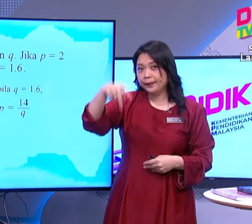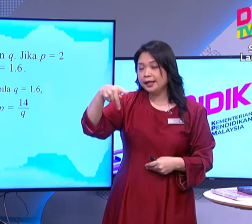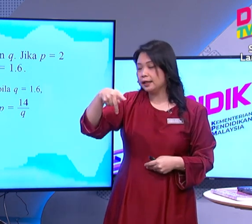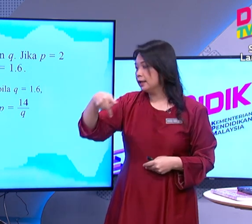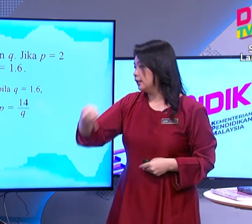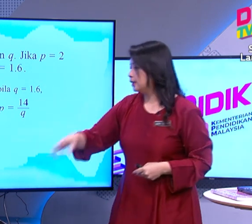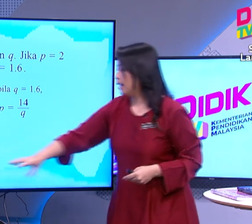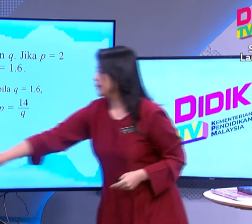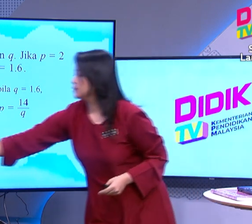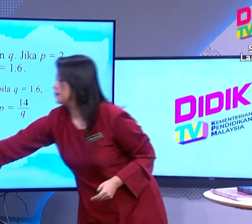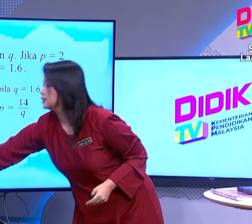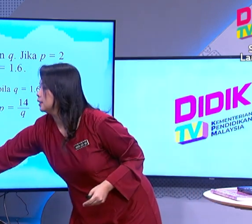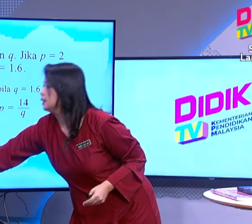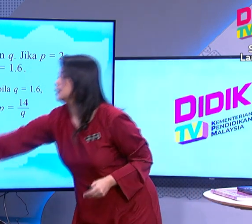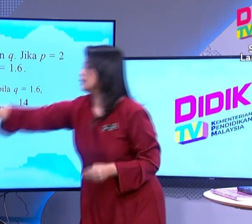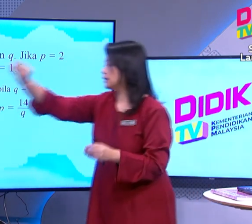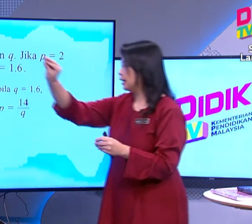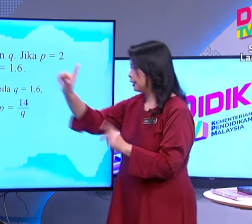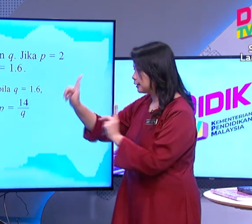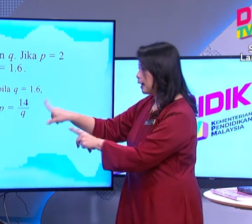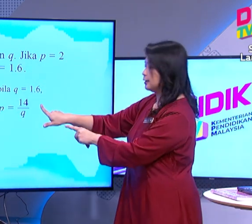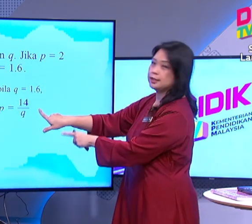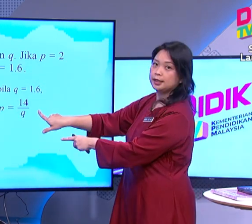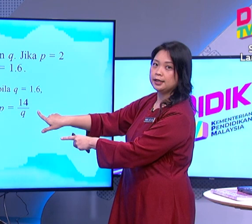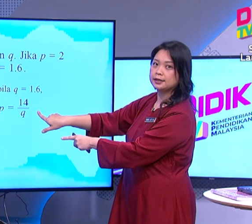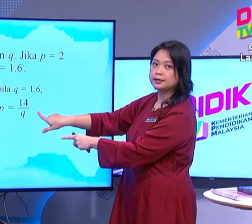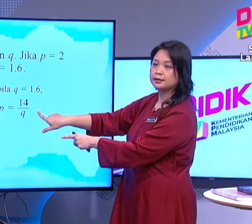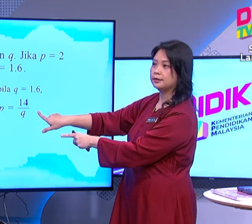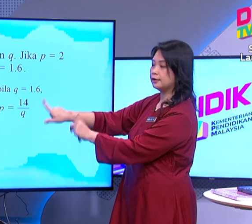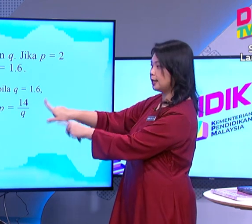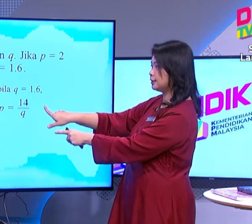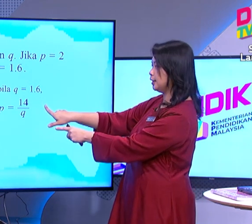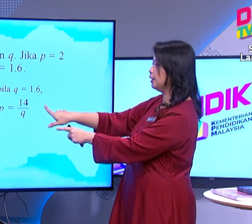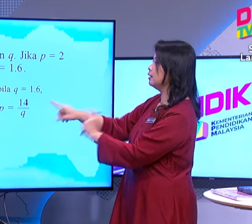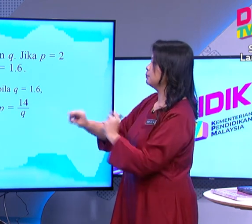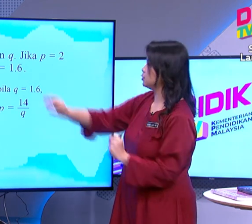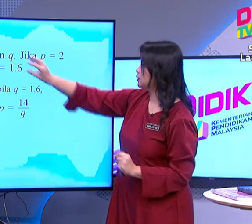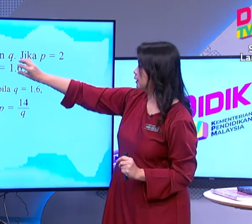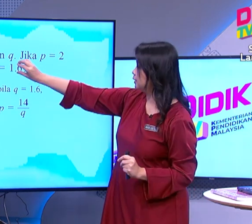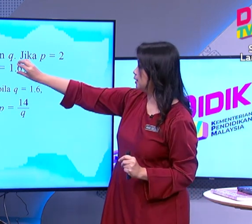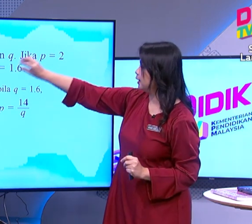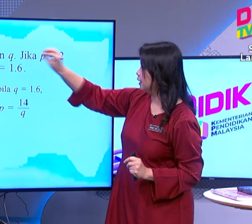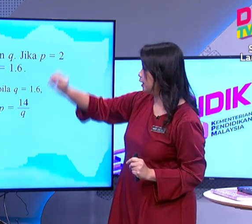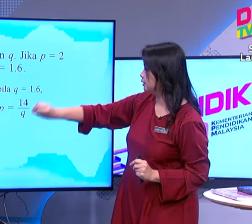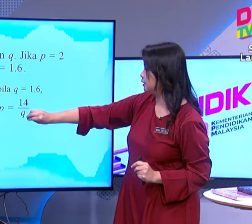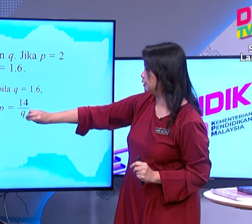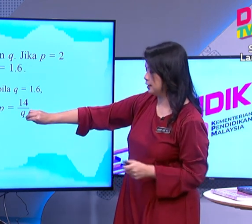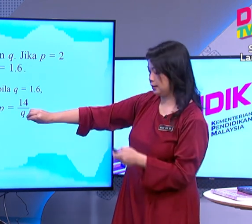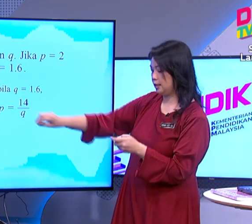Q kita ambil bersama sini kita letak disini letak sini pasukan Tika nilai lebih dekat